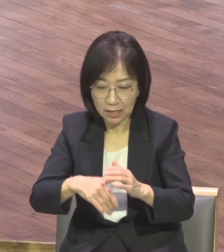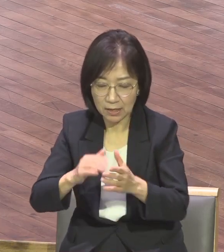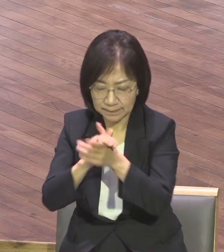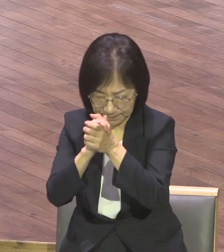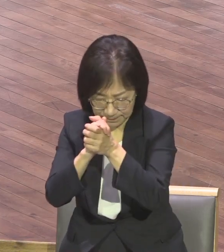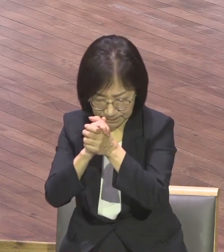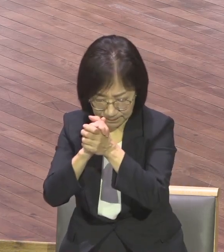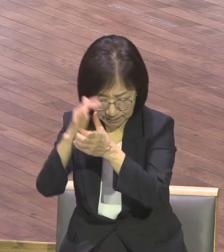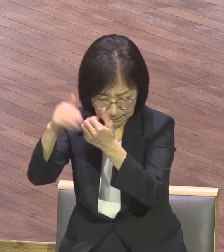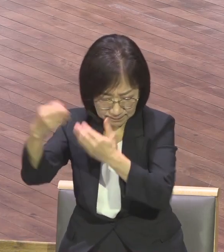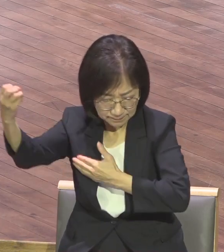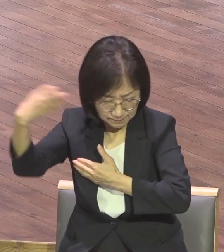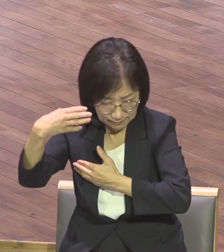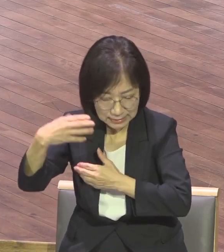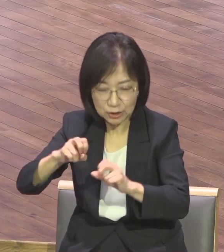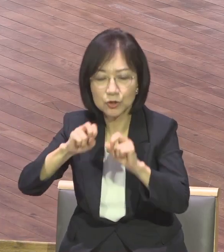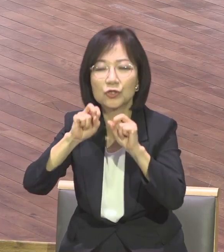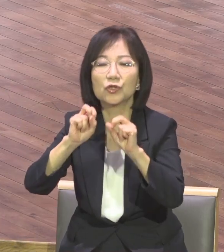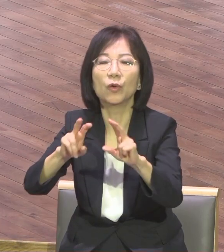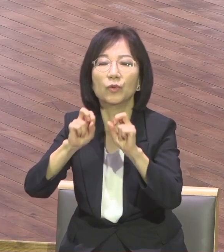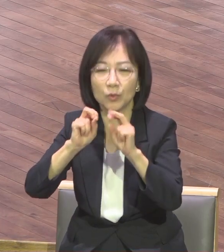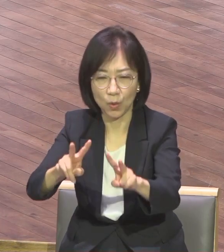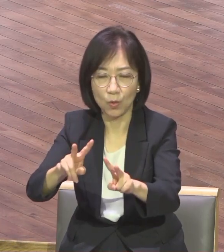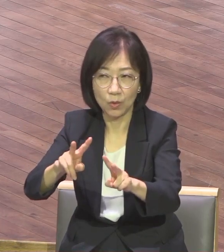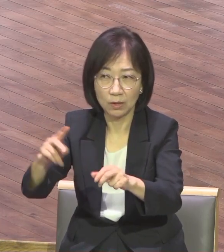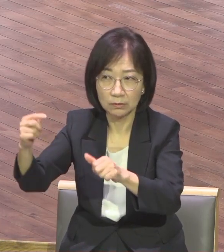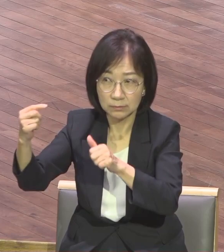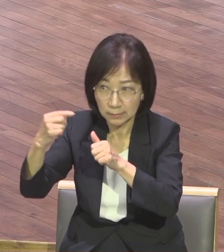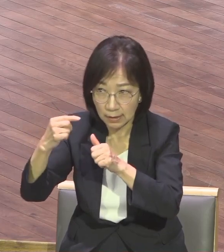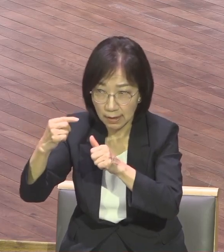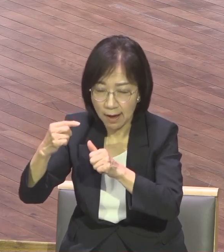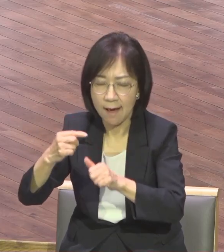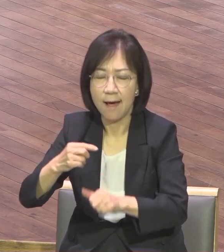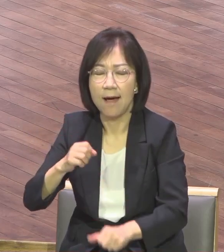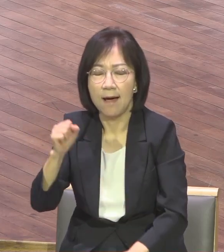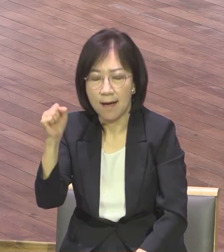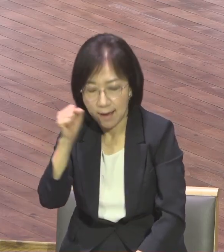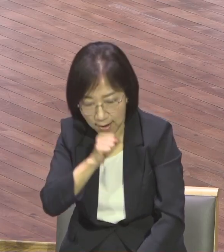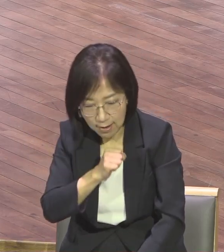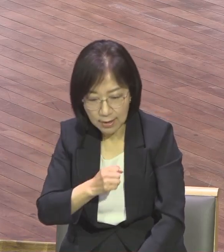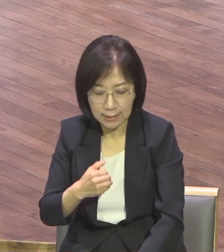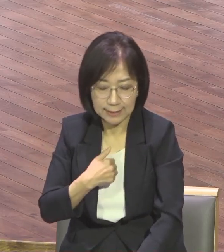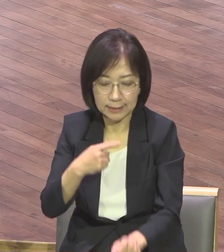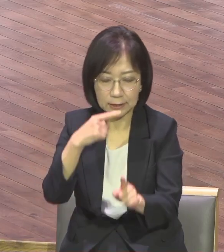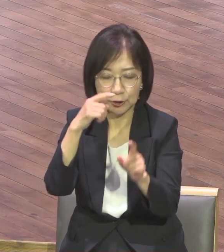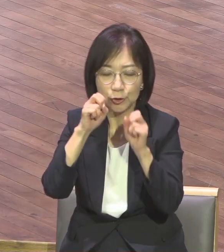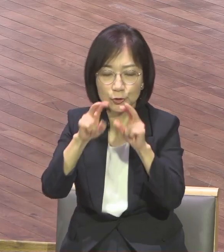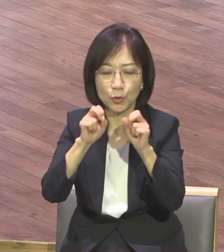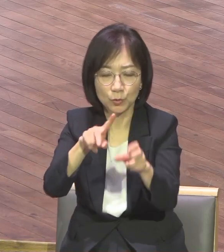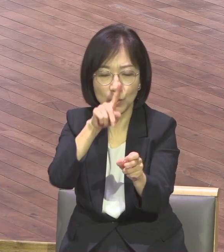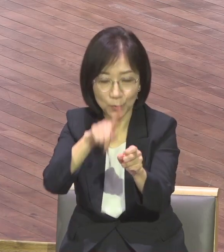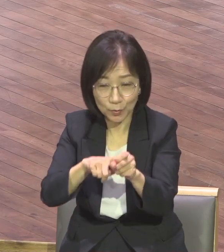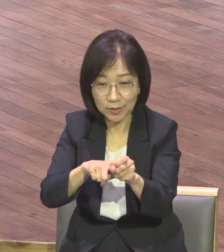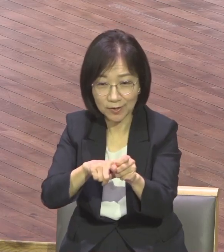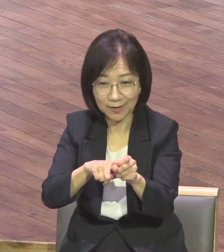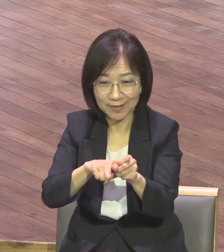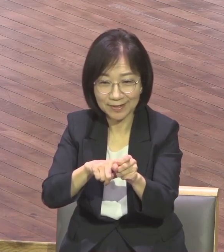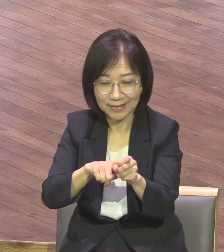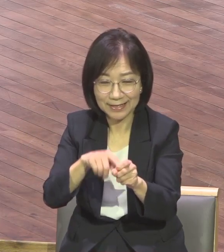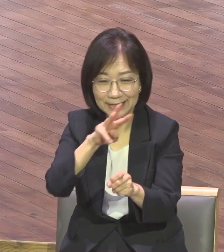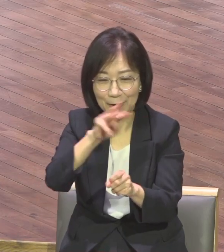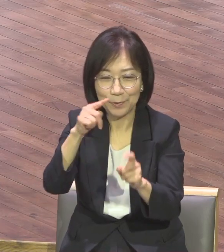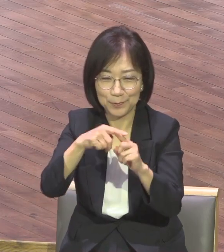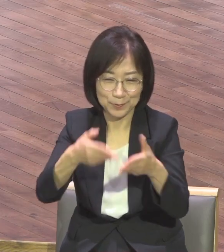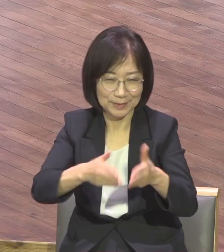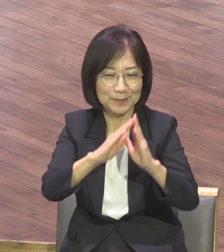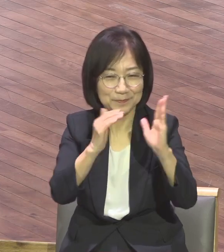못 알아들어요. 성교를 위해서 교회를 하나님이 시작을 한다. 나밖에 몰라요. 아무도